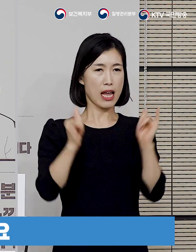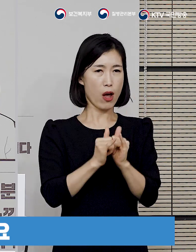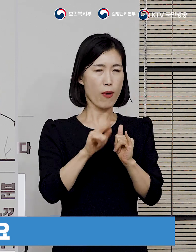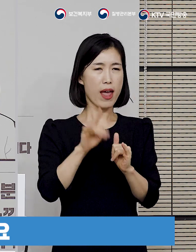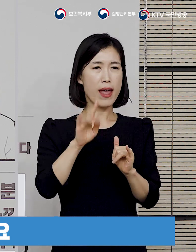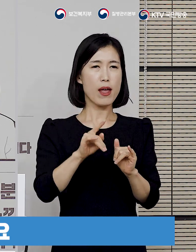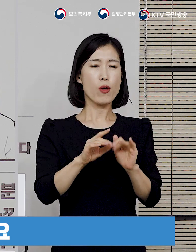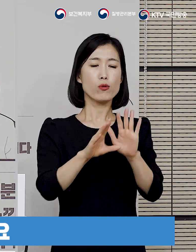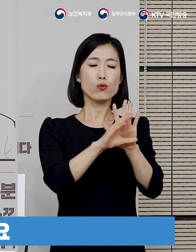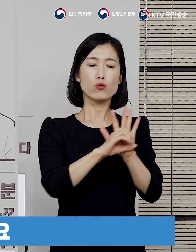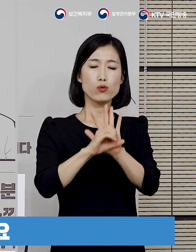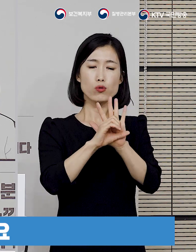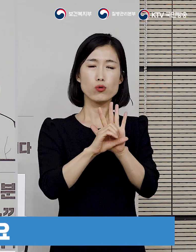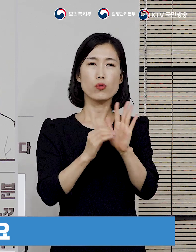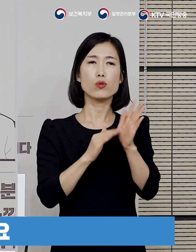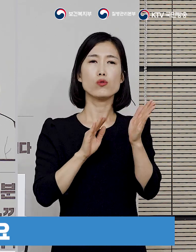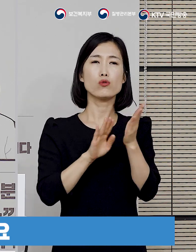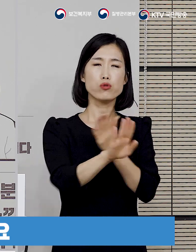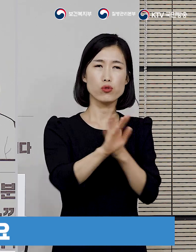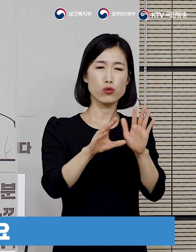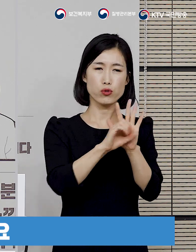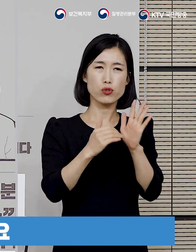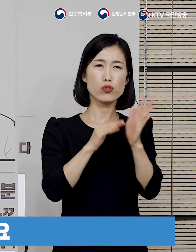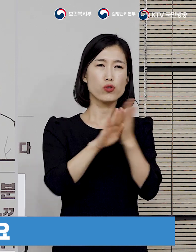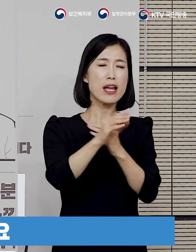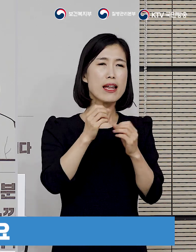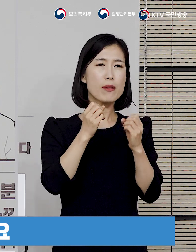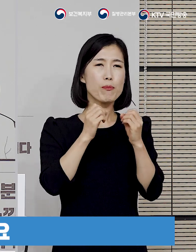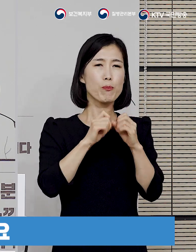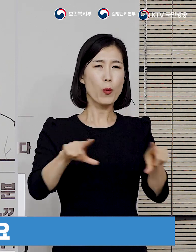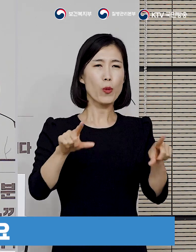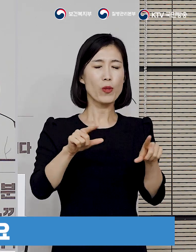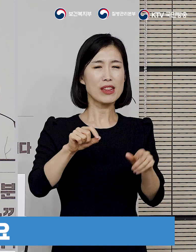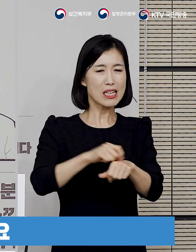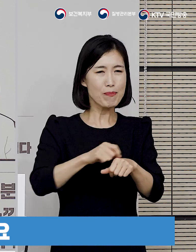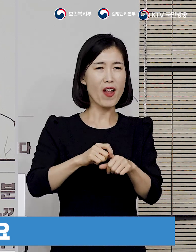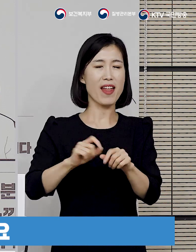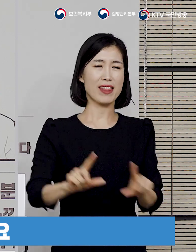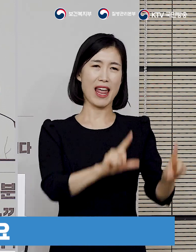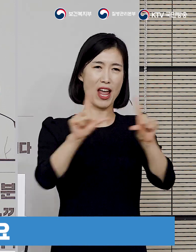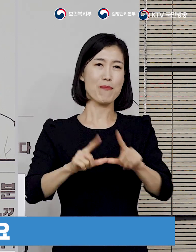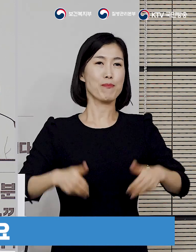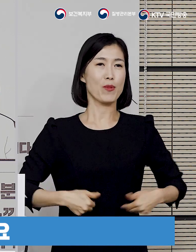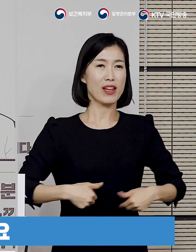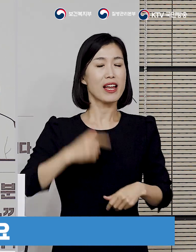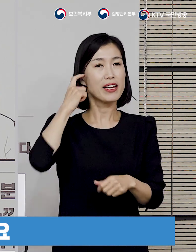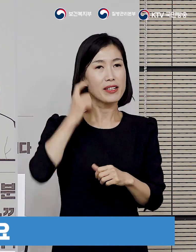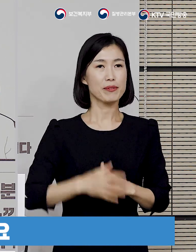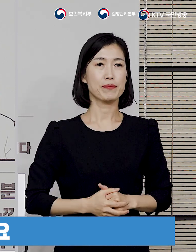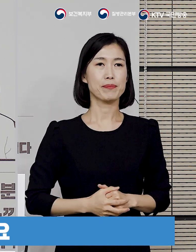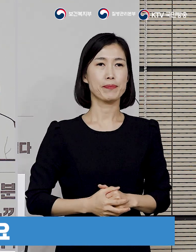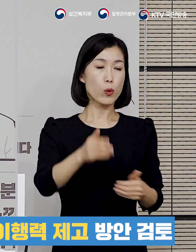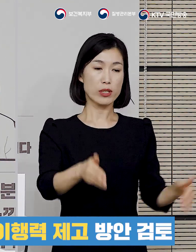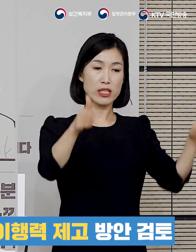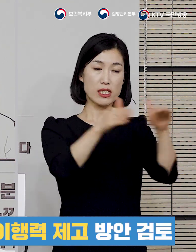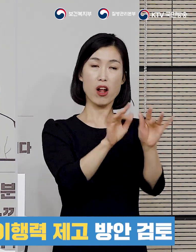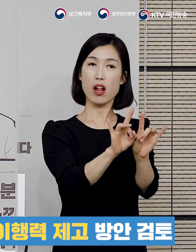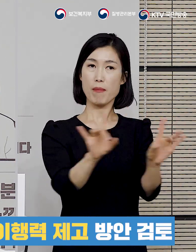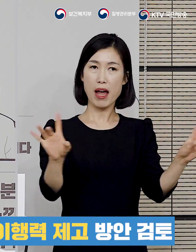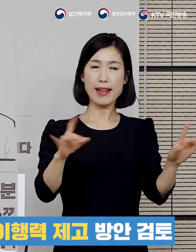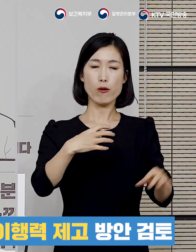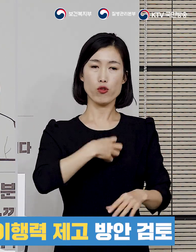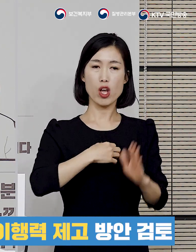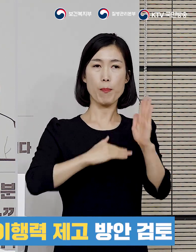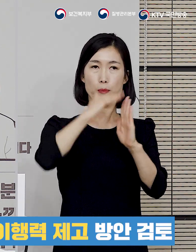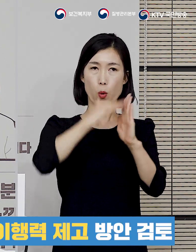유지해야 하며 이러한 사회가 포스트 코로나 뉴 노멀 시대의 기본이 될 것입니다.